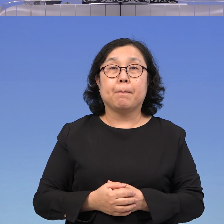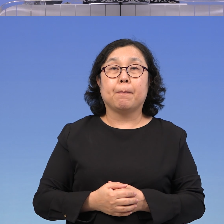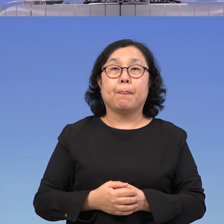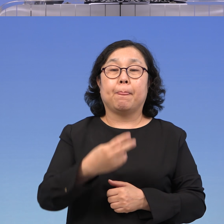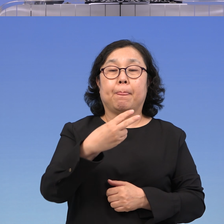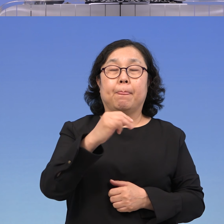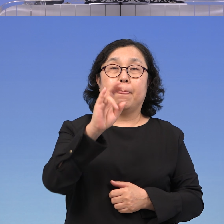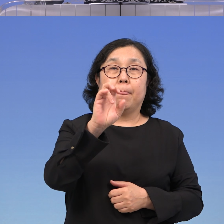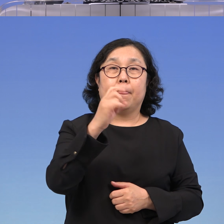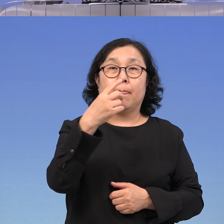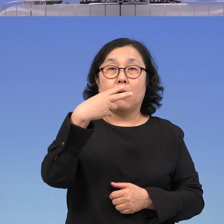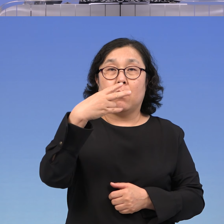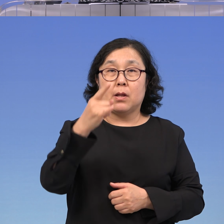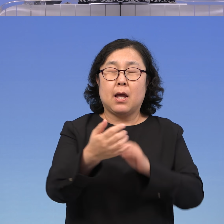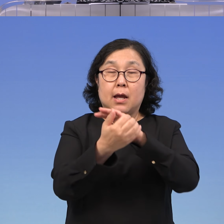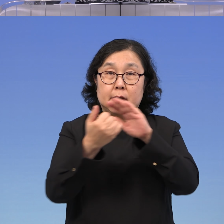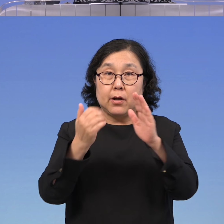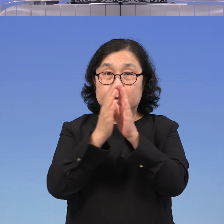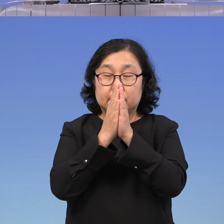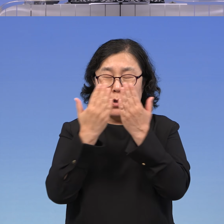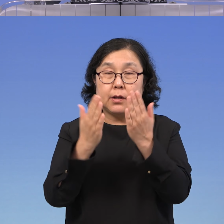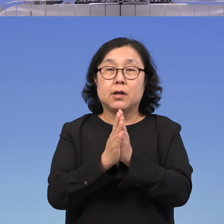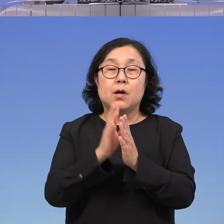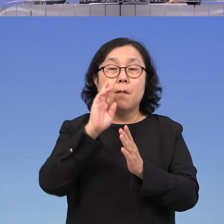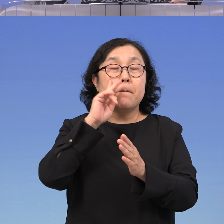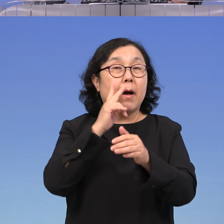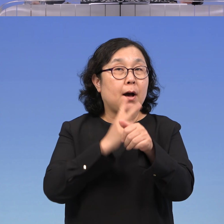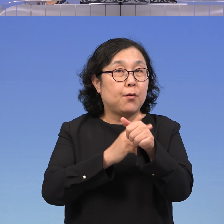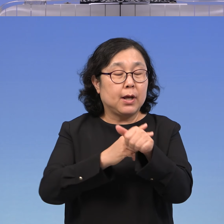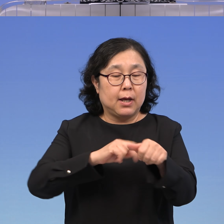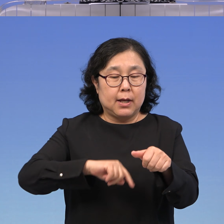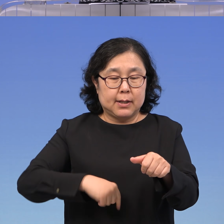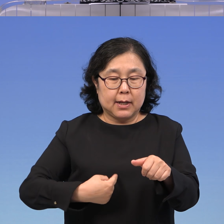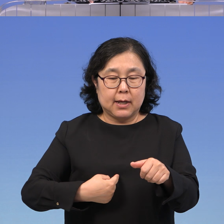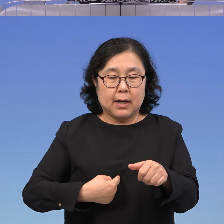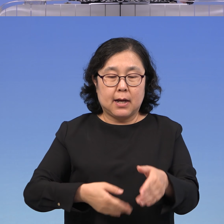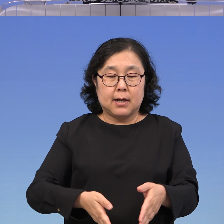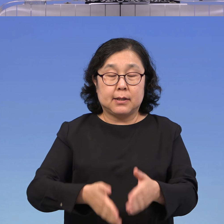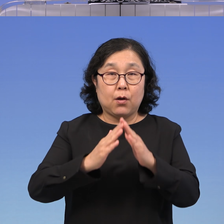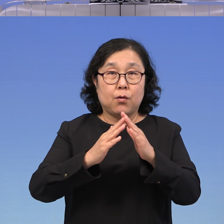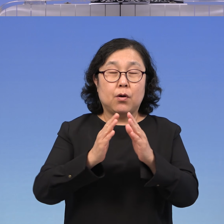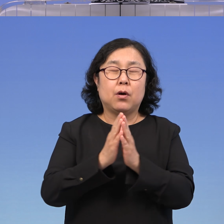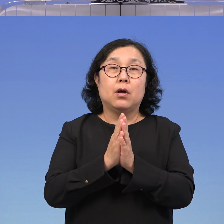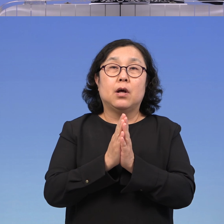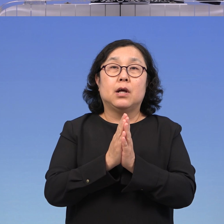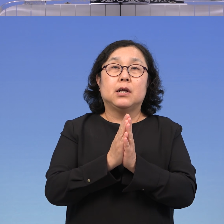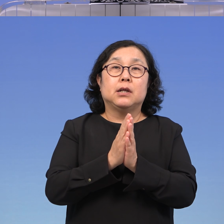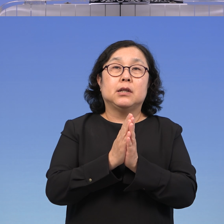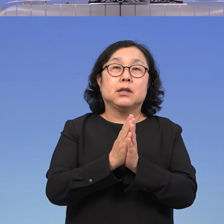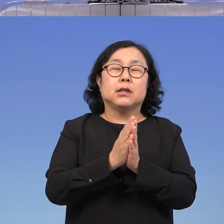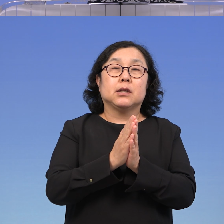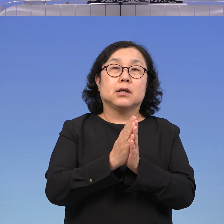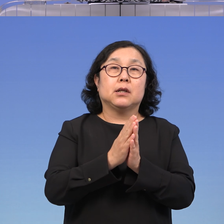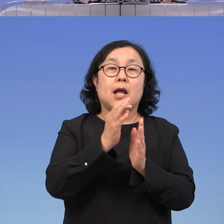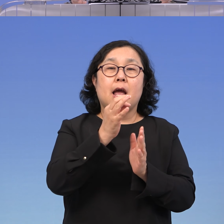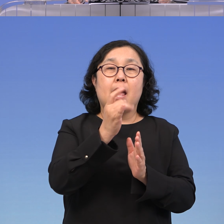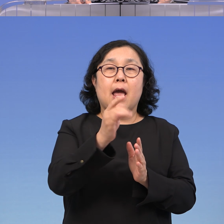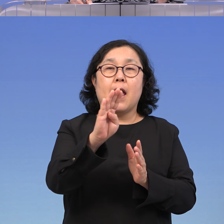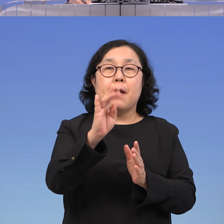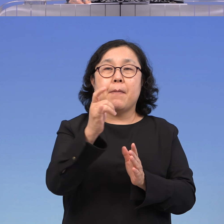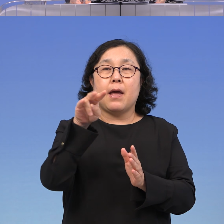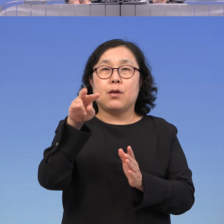디모데전서 는 사도 마무리 자기가 캐처 캐 스 세운 에베소 교회를 젊은 후계자 디모데에게